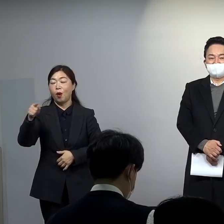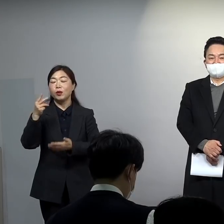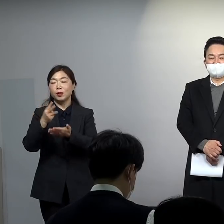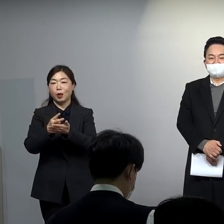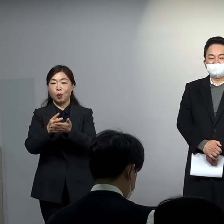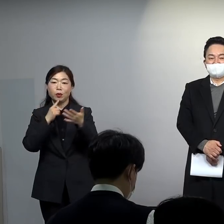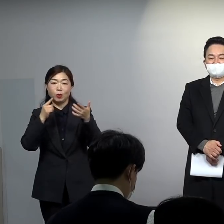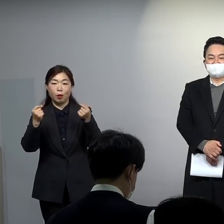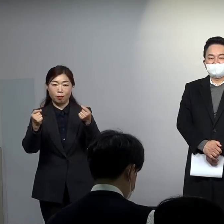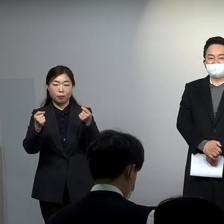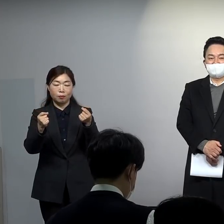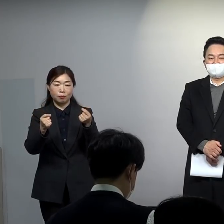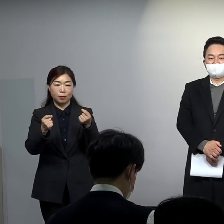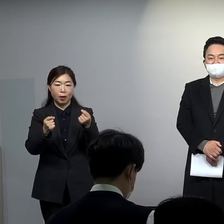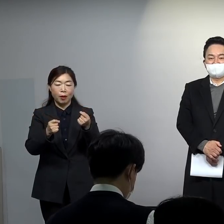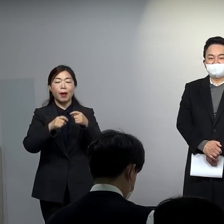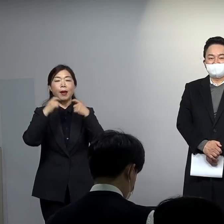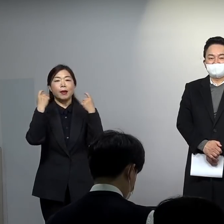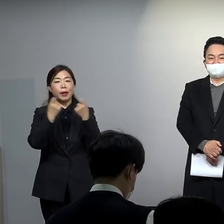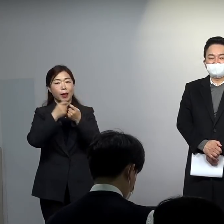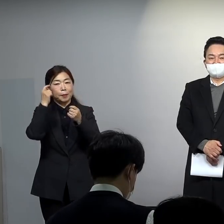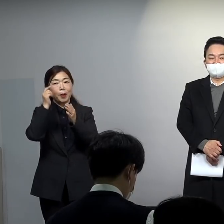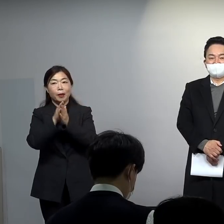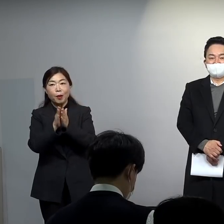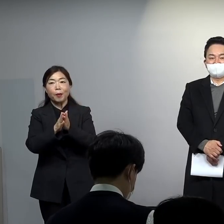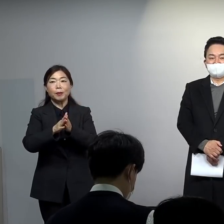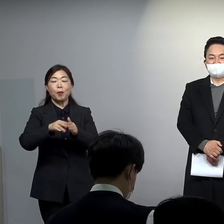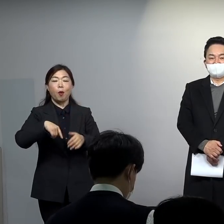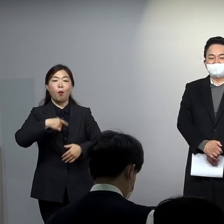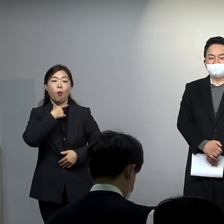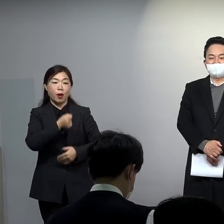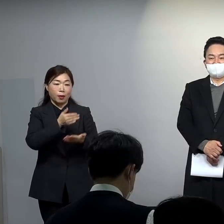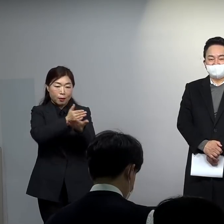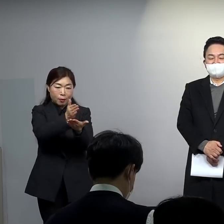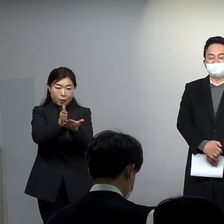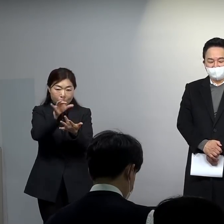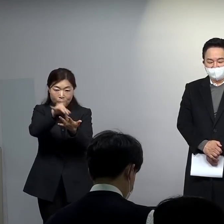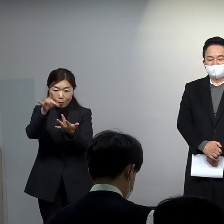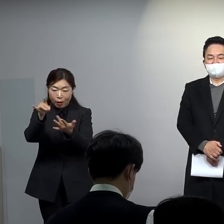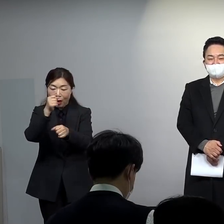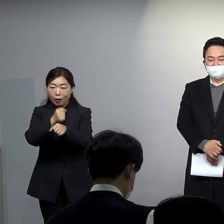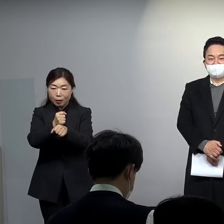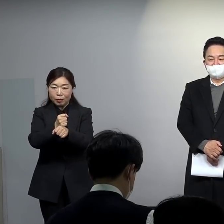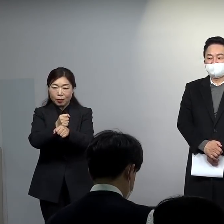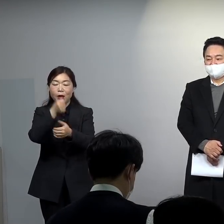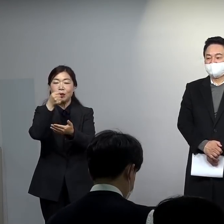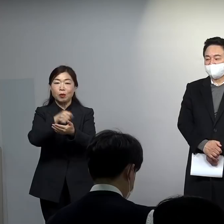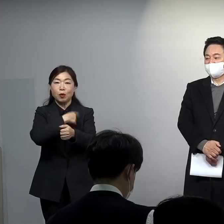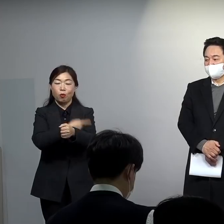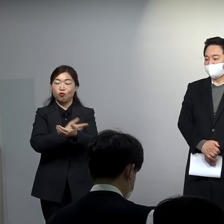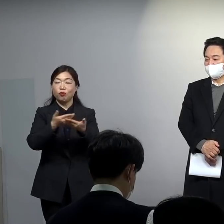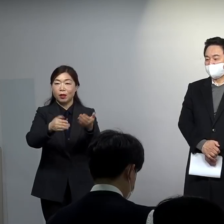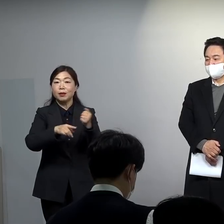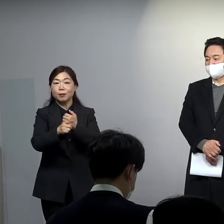해서 각자 좀 다양한 선택의 폭을 좀 넓히겠다 그런 뜻입니다.